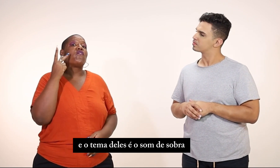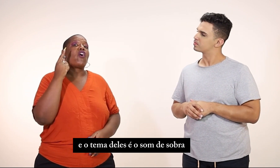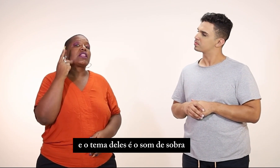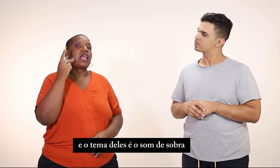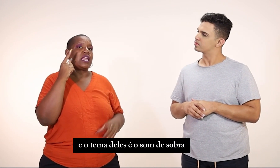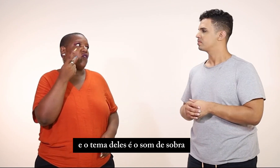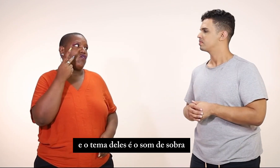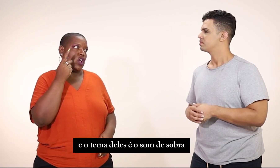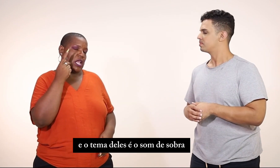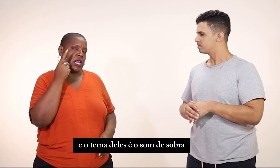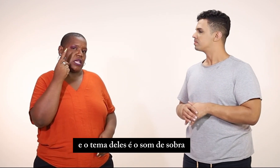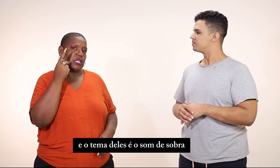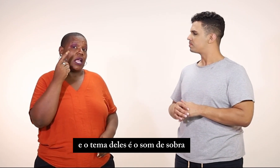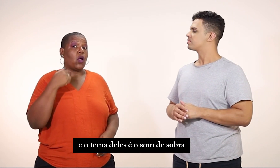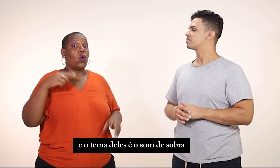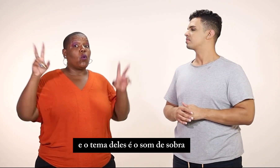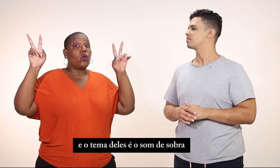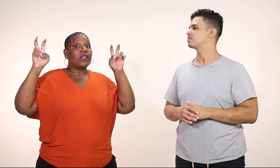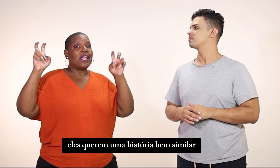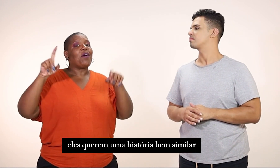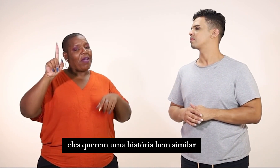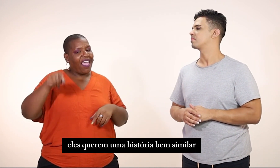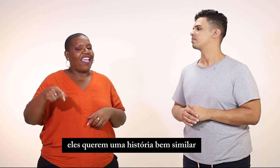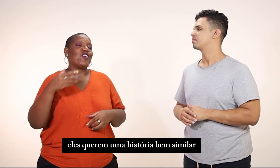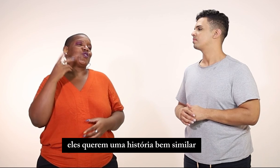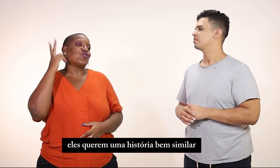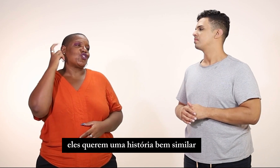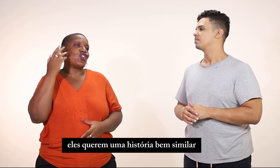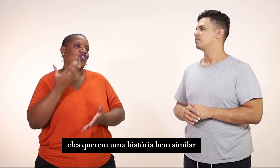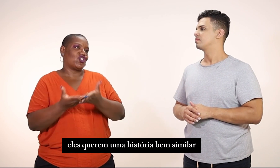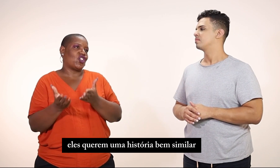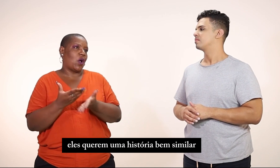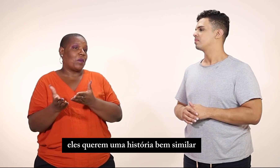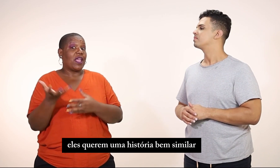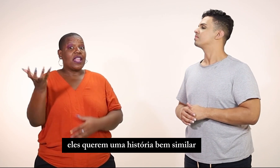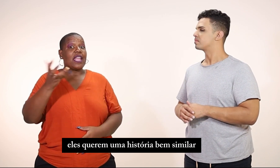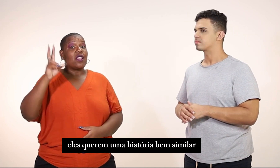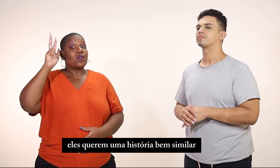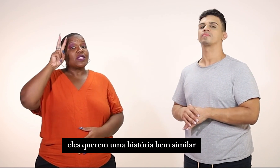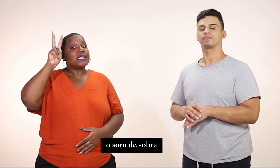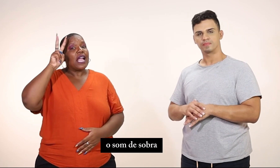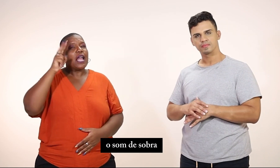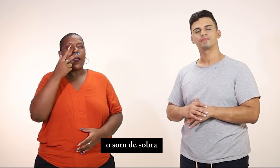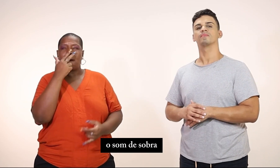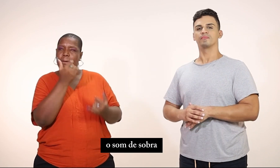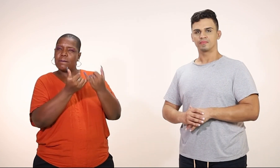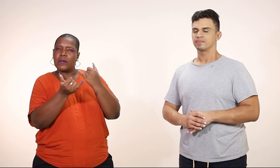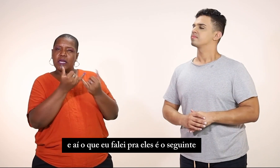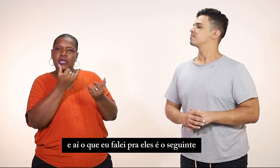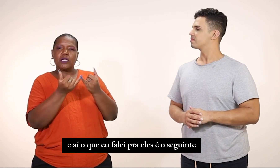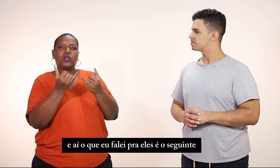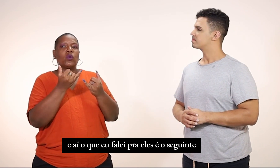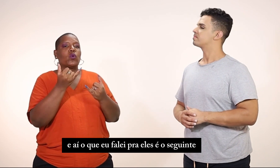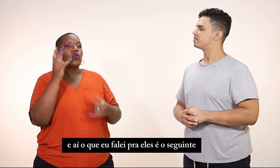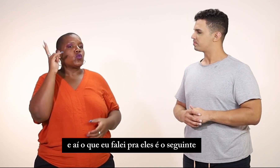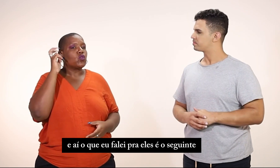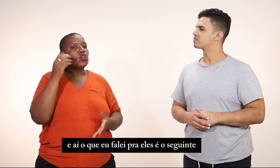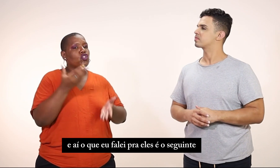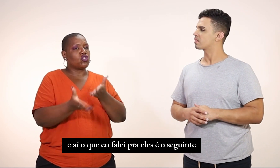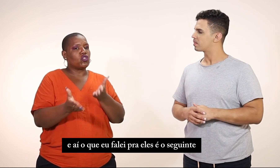tema deles é o Som de Sobra. Eles querem uma história bem similar ao Som de Sobra. E aí o que eu falei para eles é o seguinte,